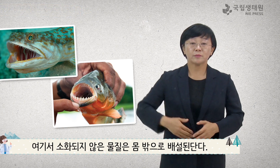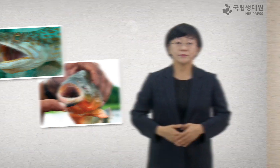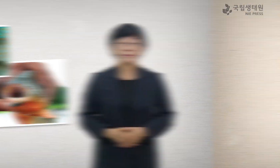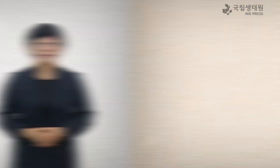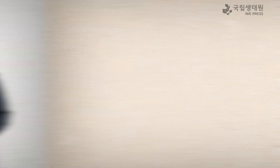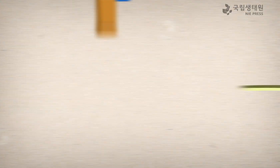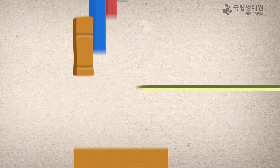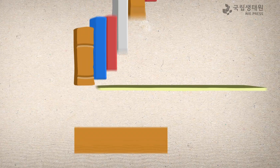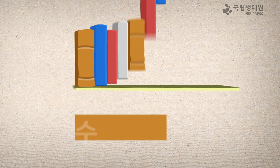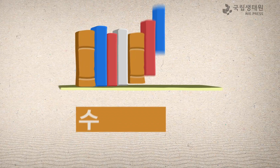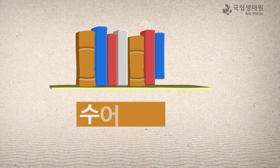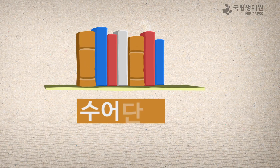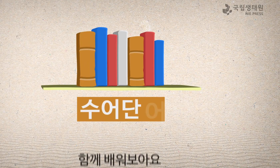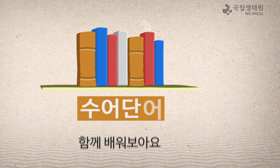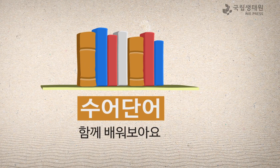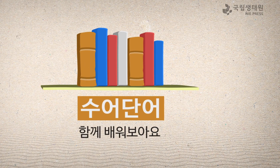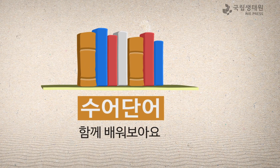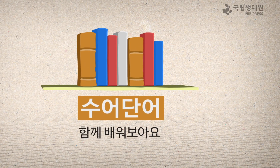배설된단다.